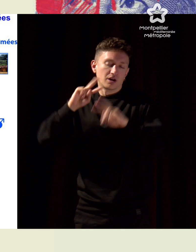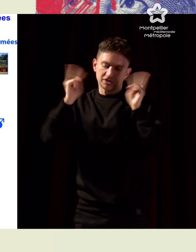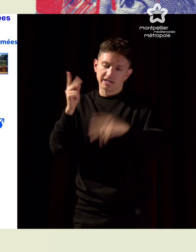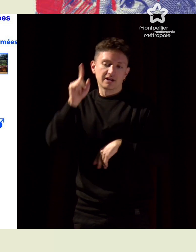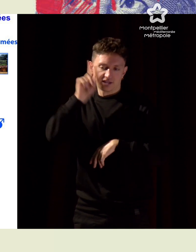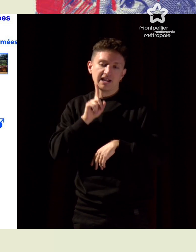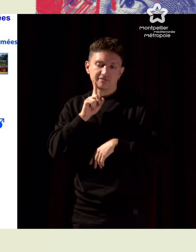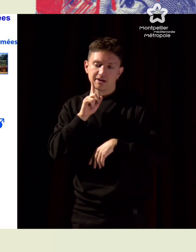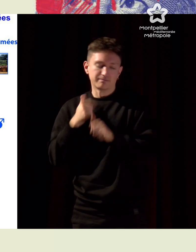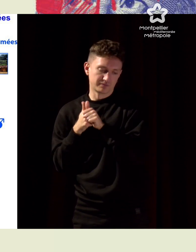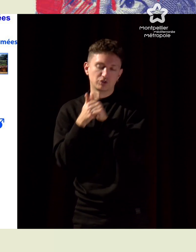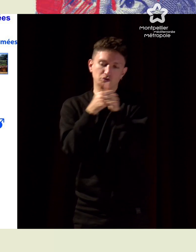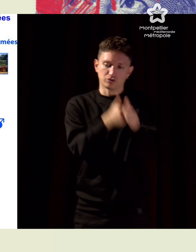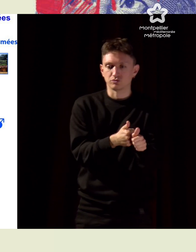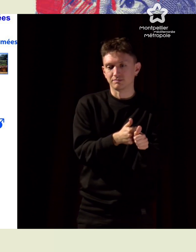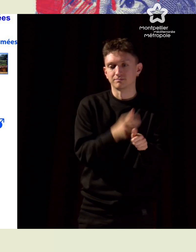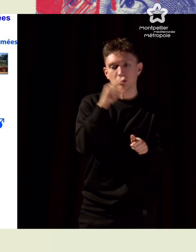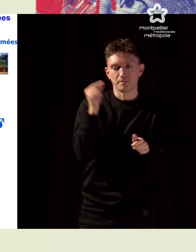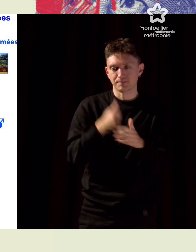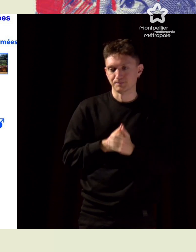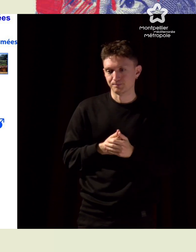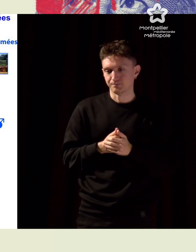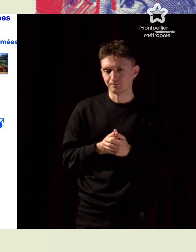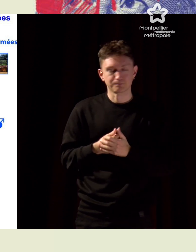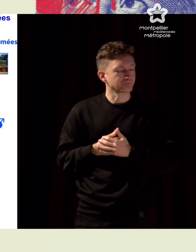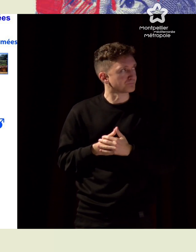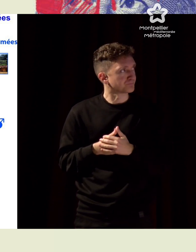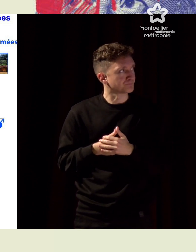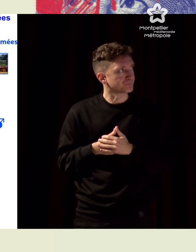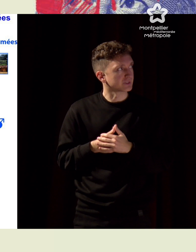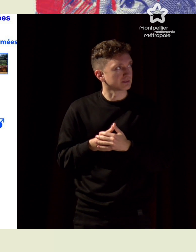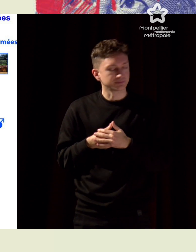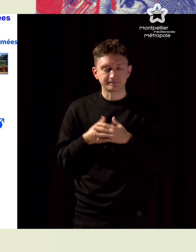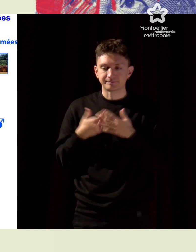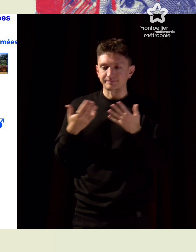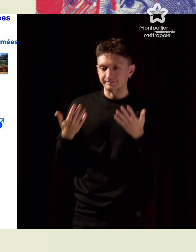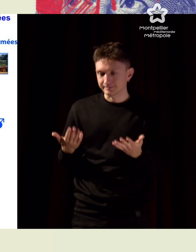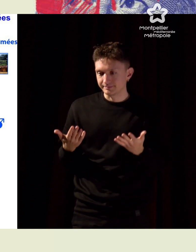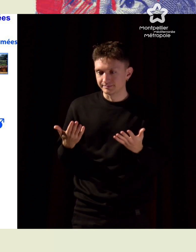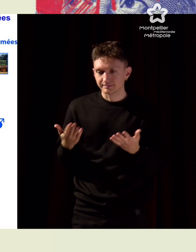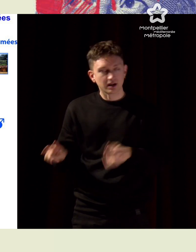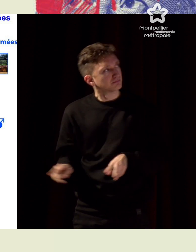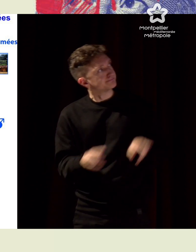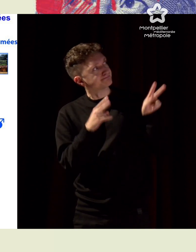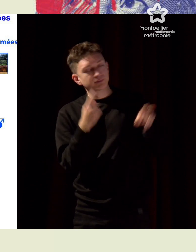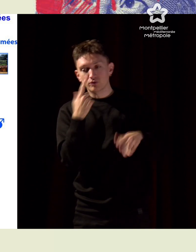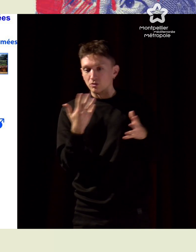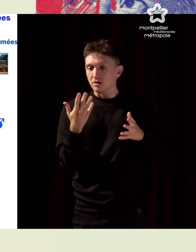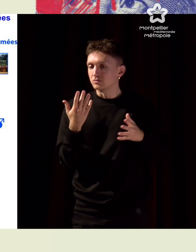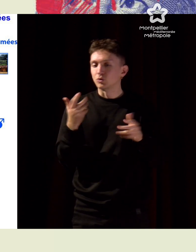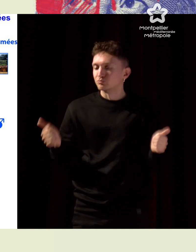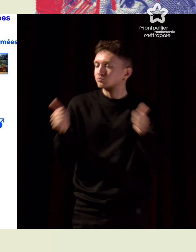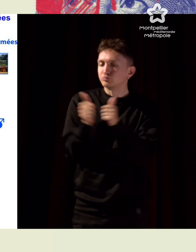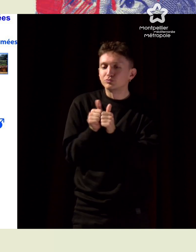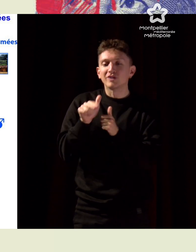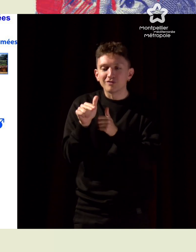de l'époux, du père, quoi, donc patrie locale. Alors, normalement, vous voyez, quand vous voyez ça, ils ont des bébés.